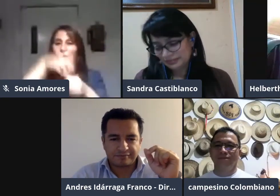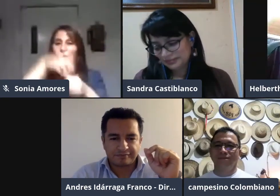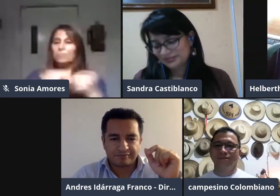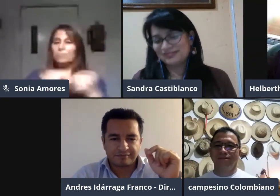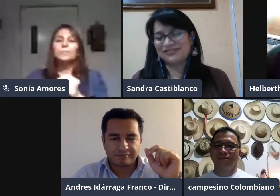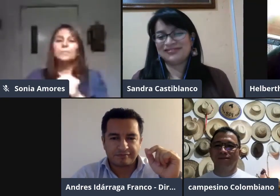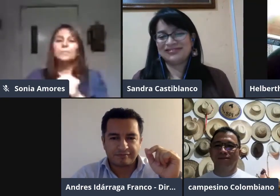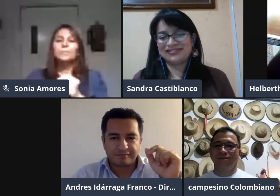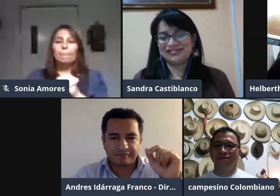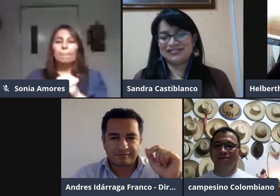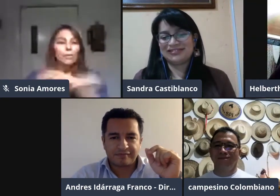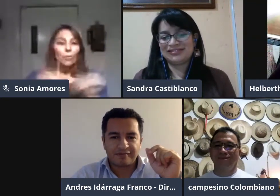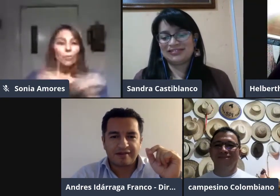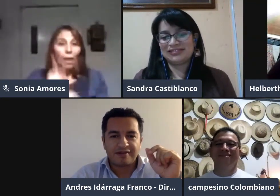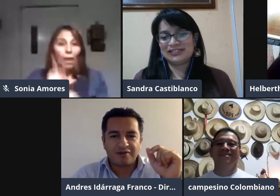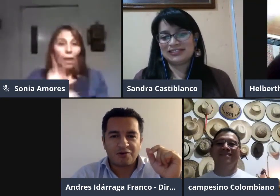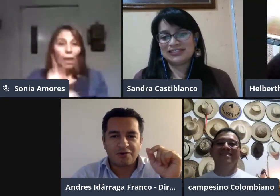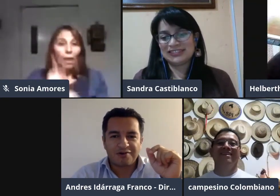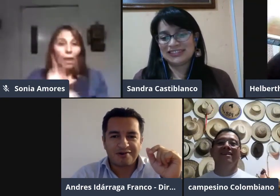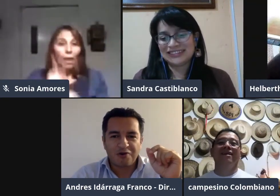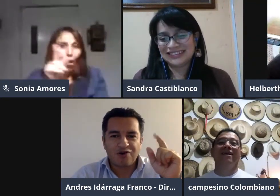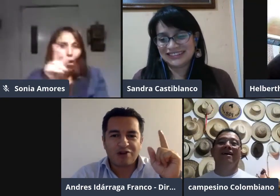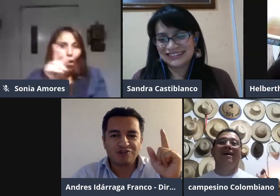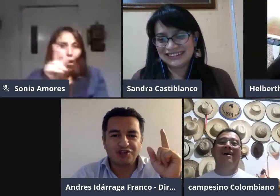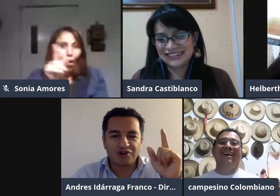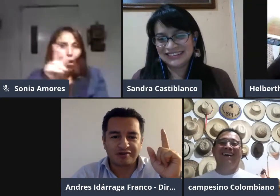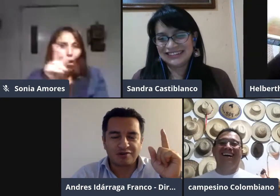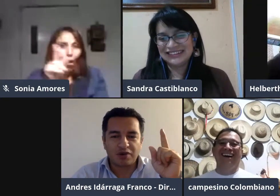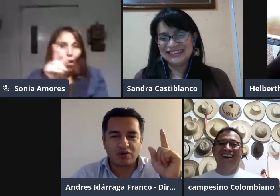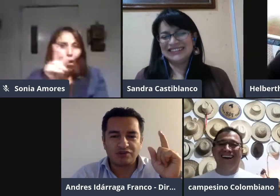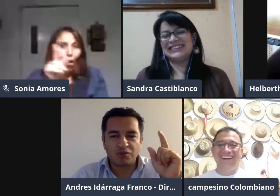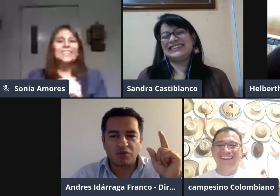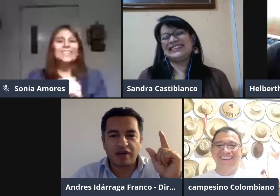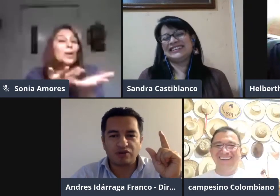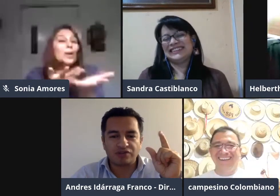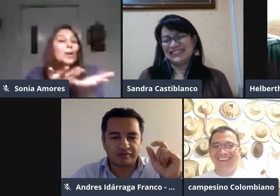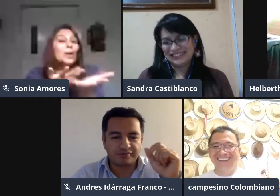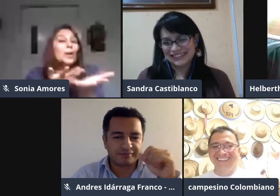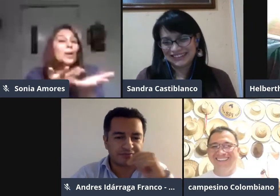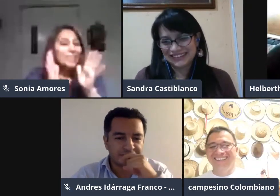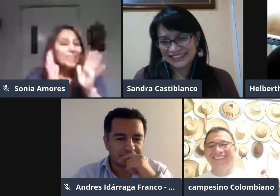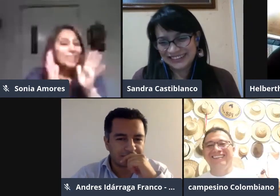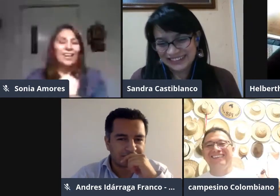No me haga con el dedo, no, doctor Andrés, solo es una sugerencia.